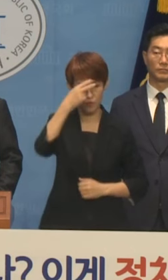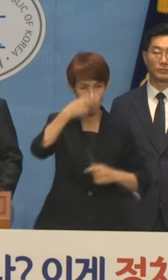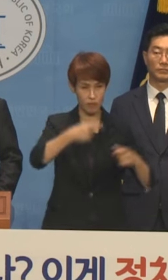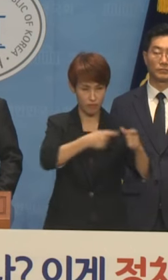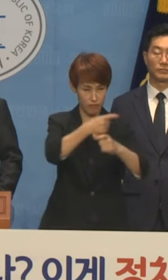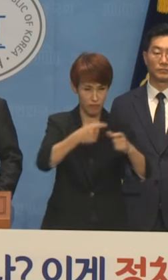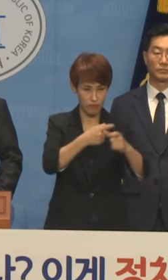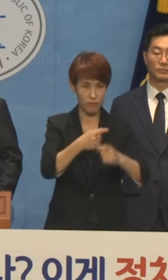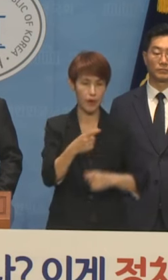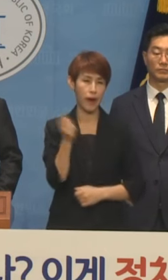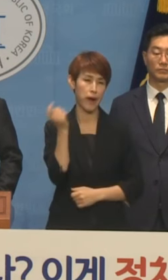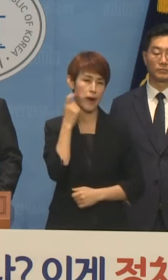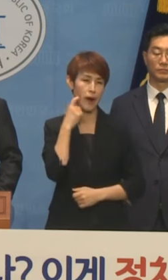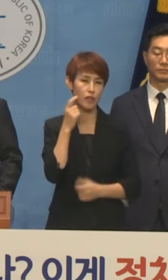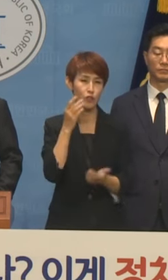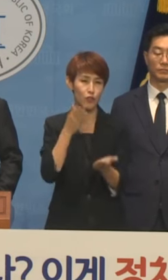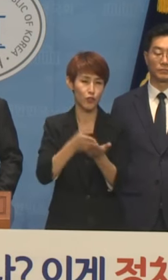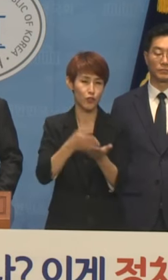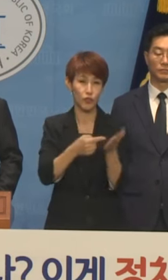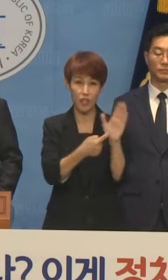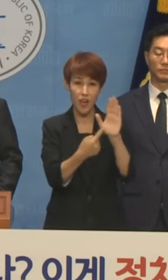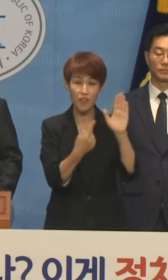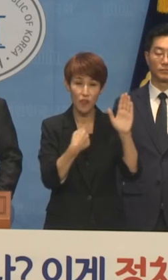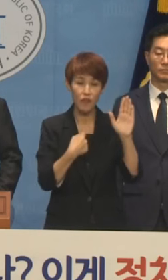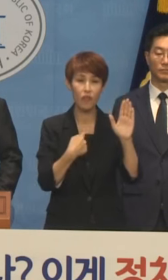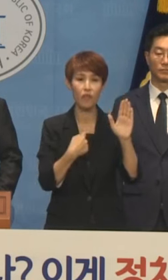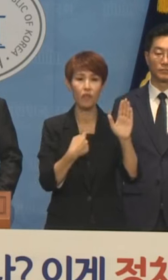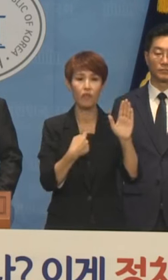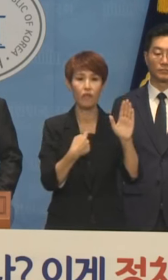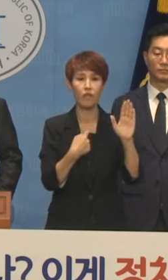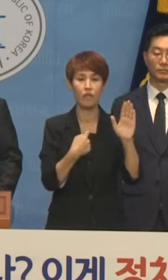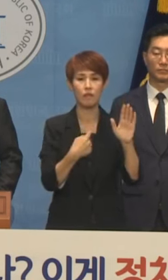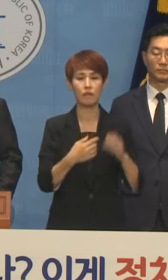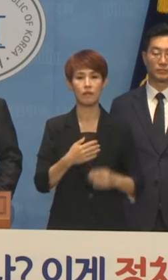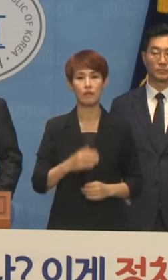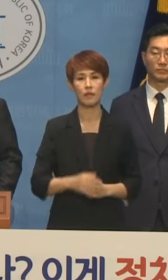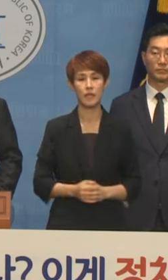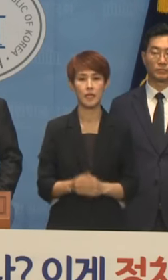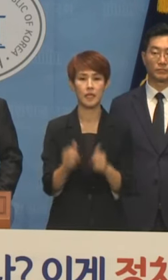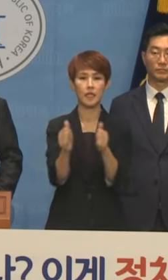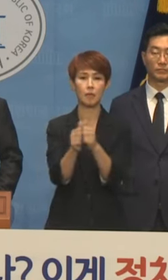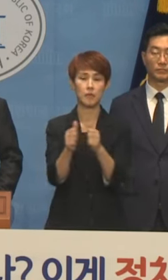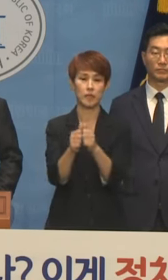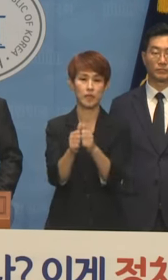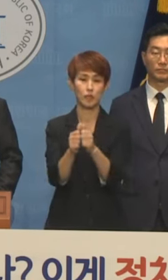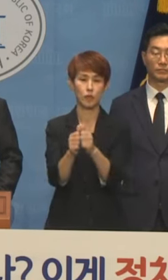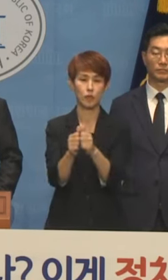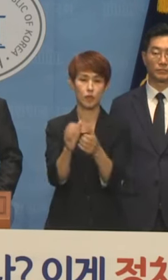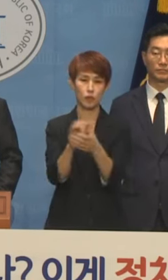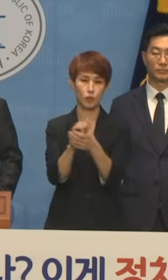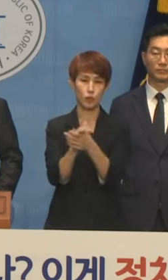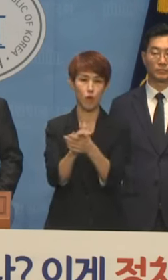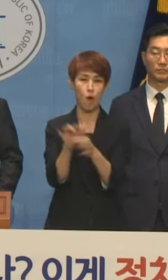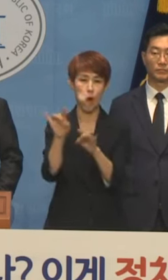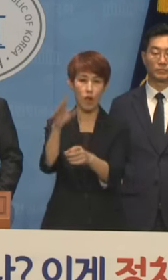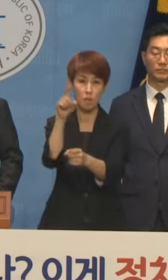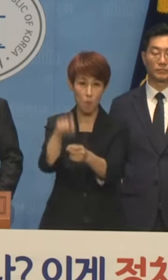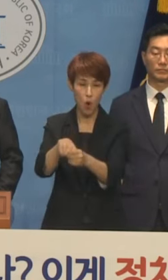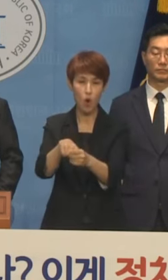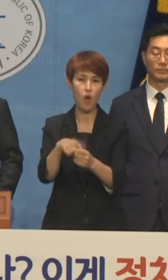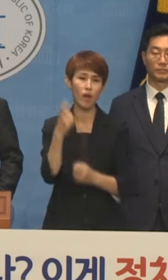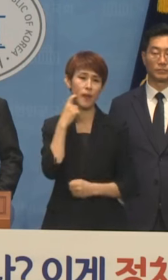가짜 뉴스라고 낙인 찍었었던 첼리스트에 난 남자친구를 속이기 위해서 거짓말했다라고 하는 부분들도